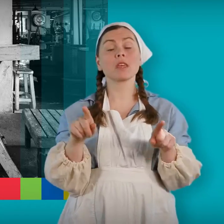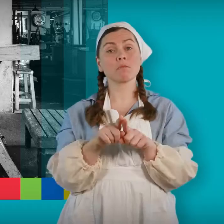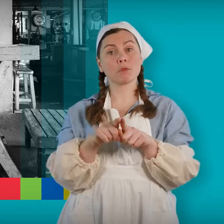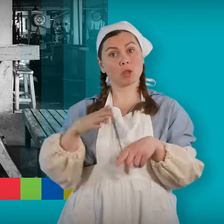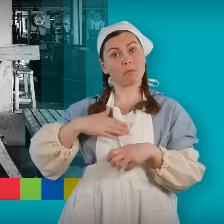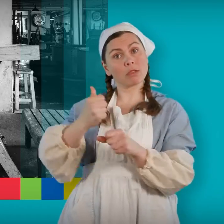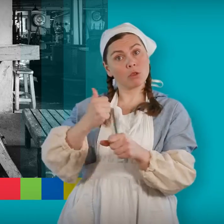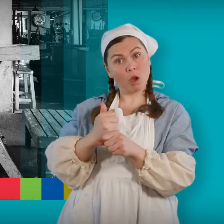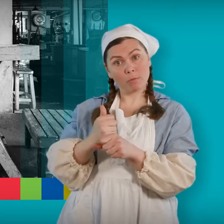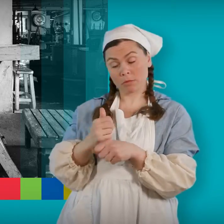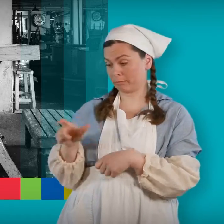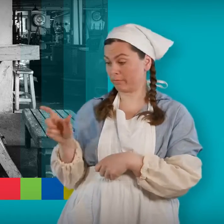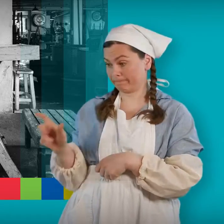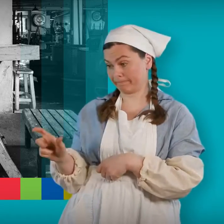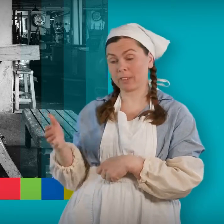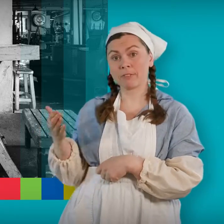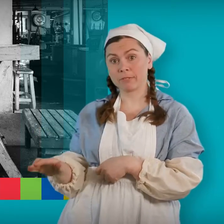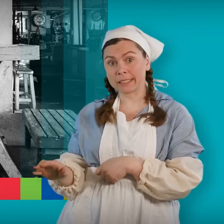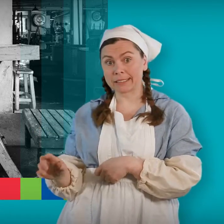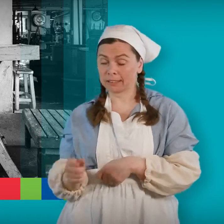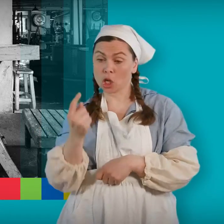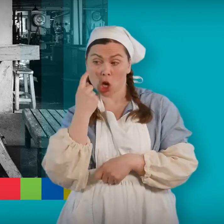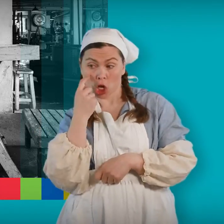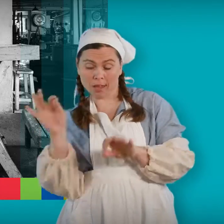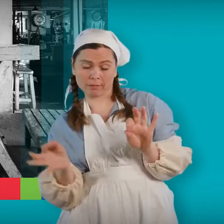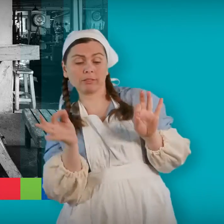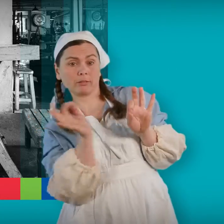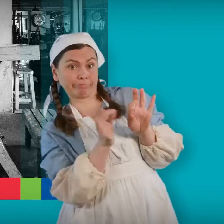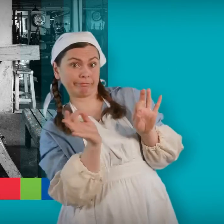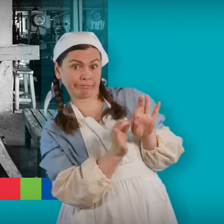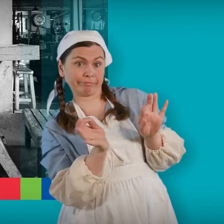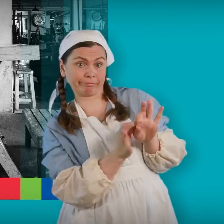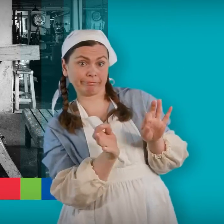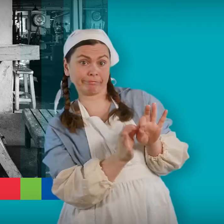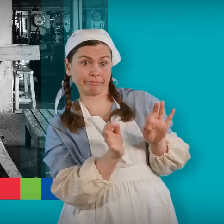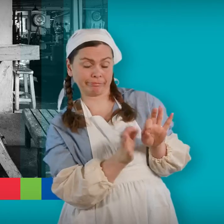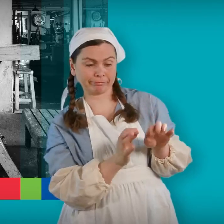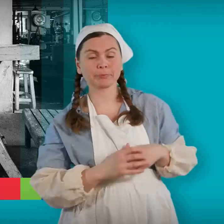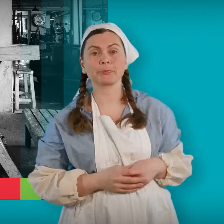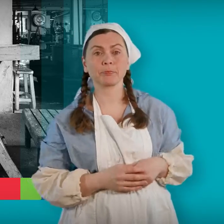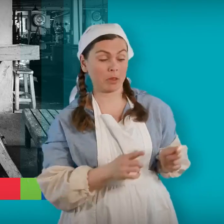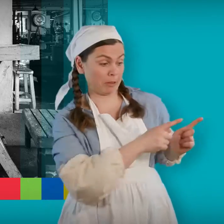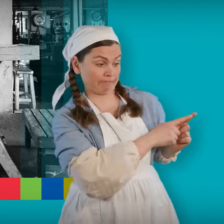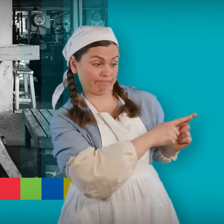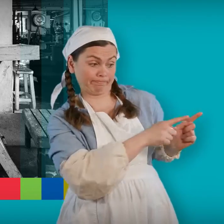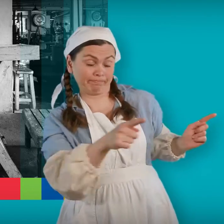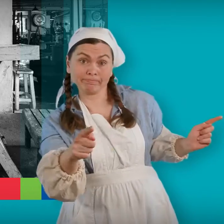Så min jobb var å ta fiskene, tre det gjennom øyet og inn på teina. På ei teine var det plass